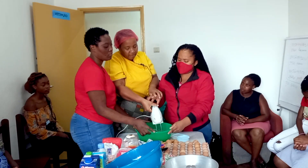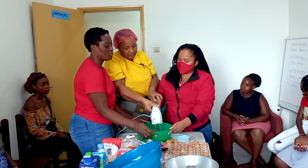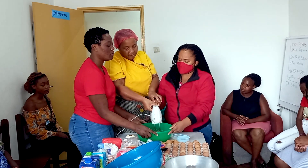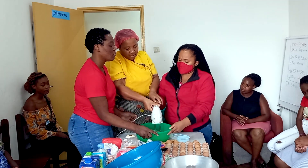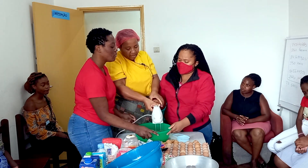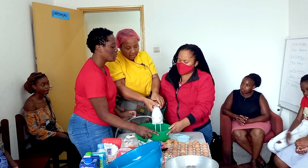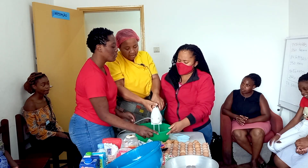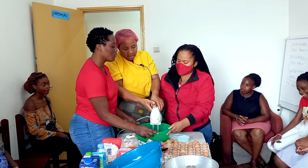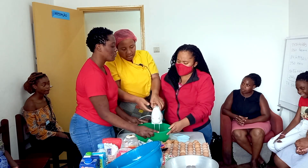Papé!